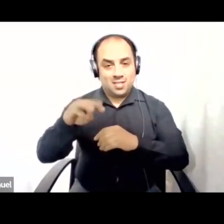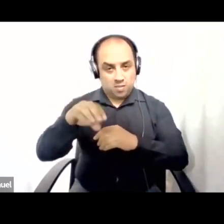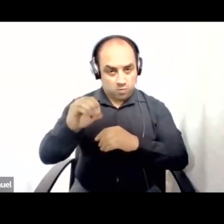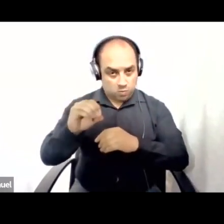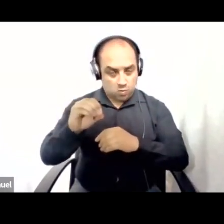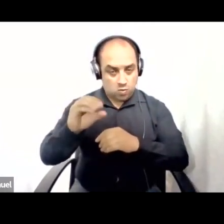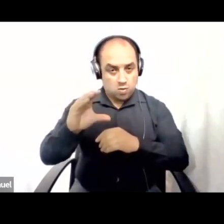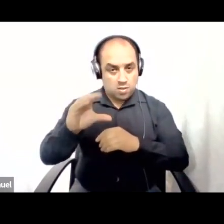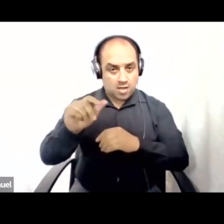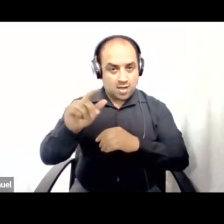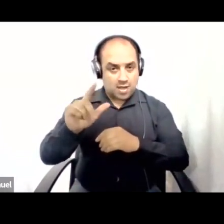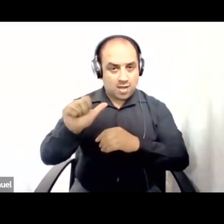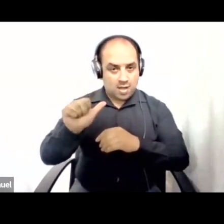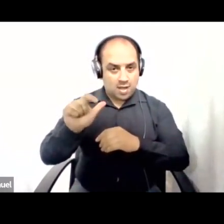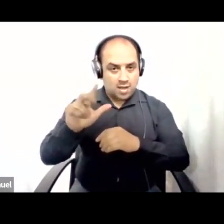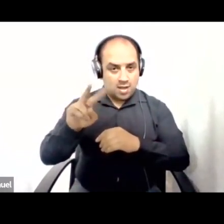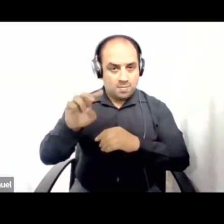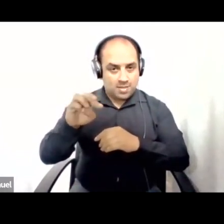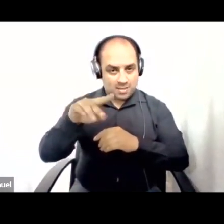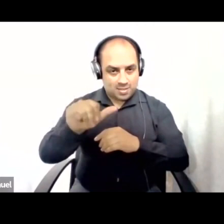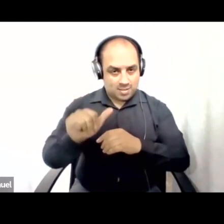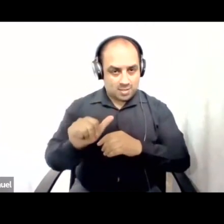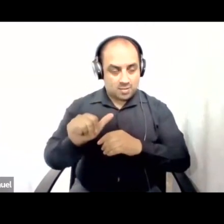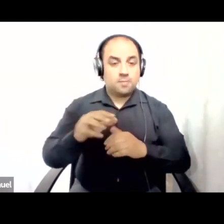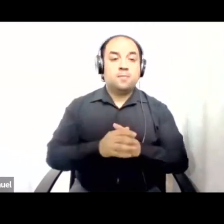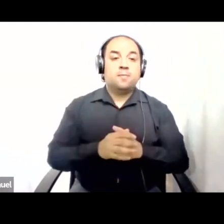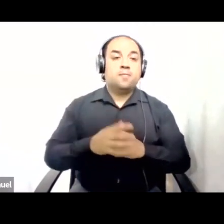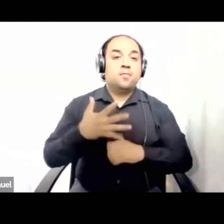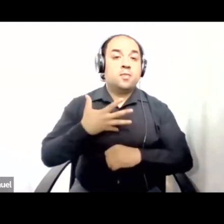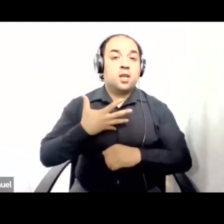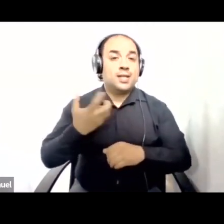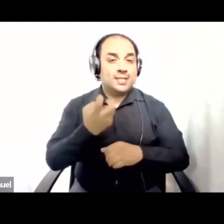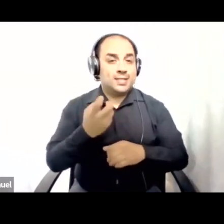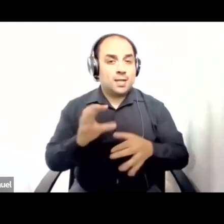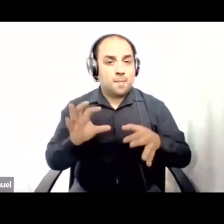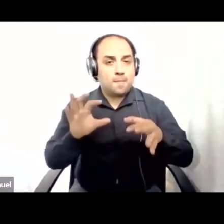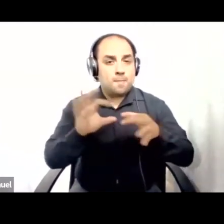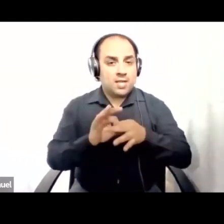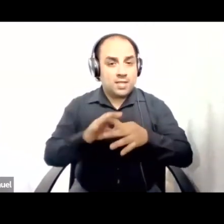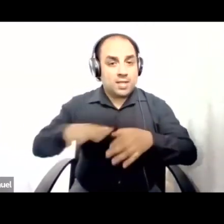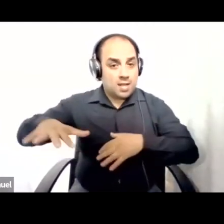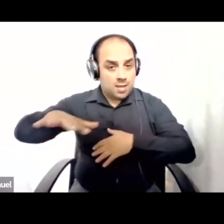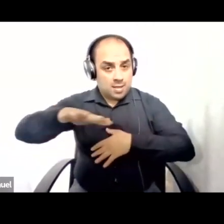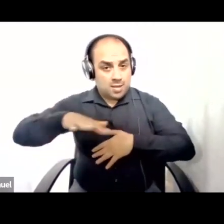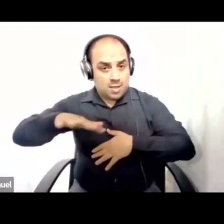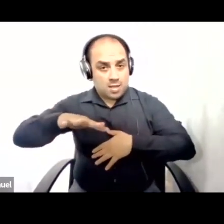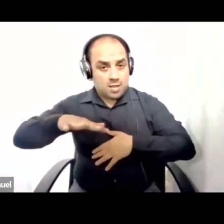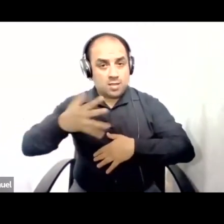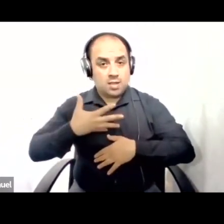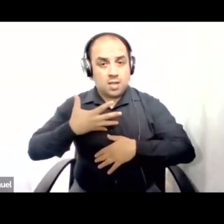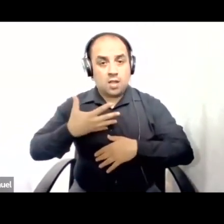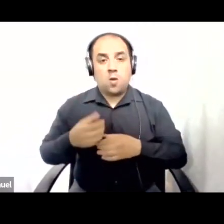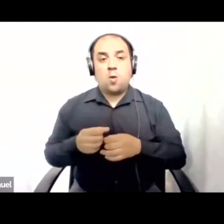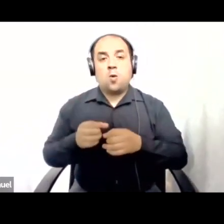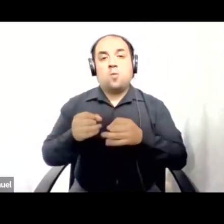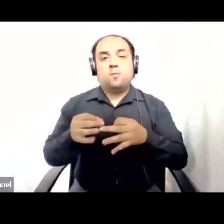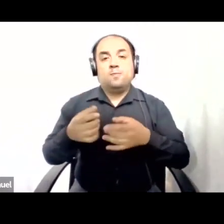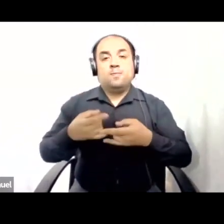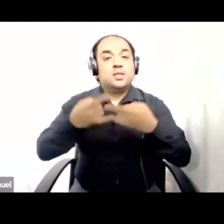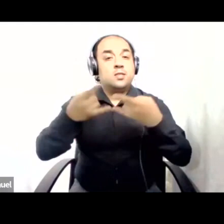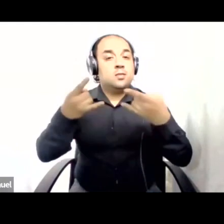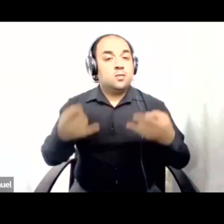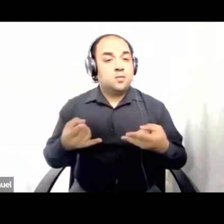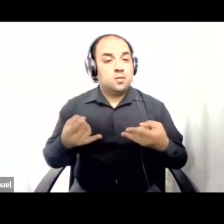la blanquitud en un primer momento ligada a una cuestión étnica por el origen histórico desde el cual